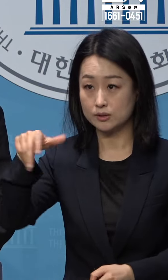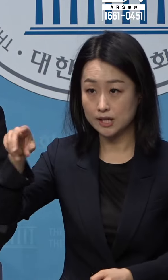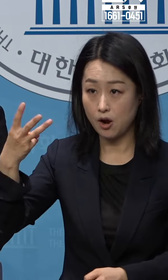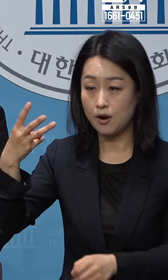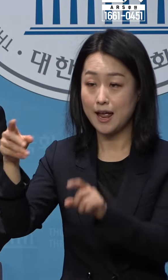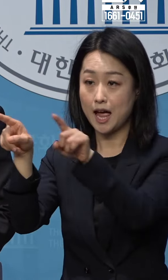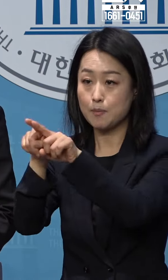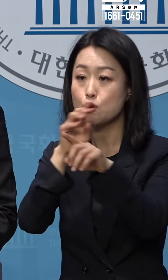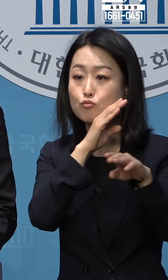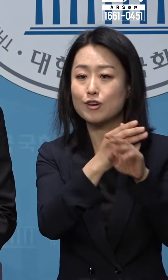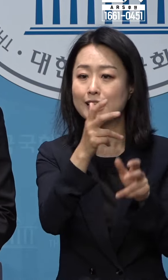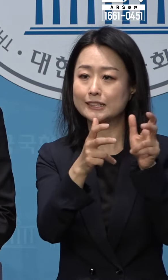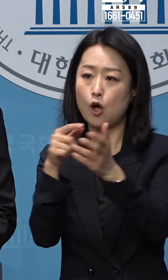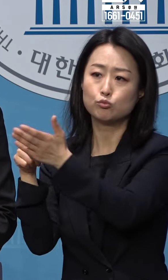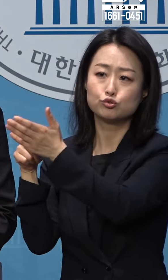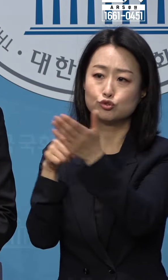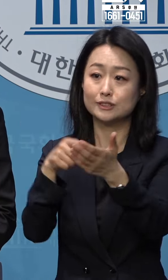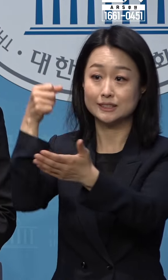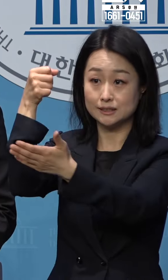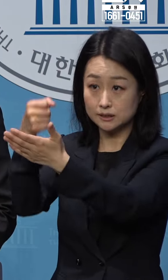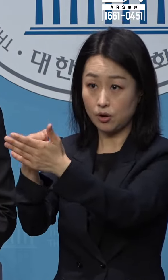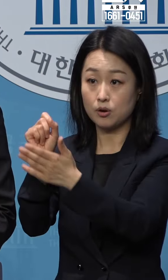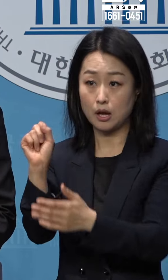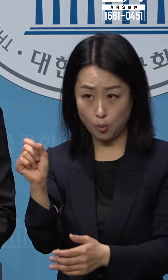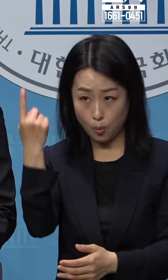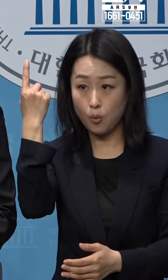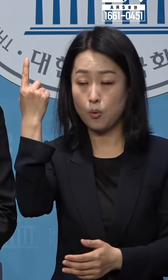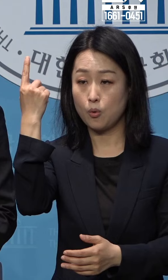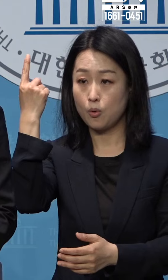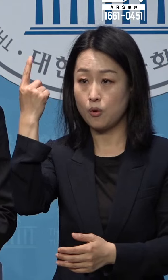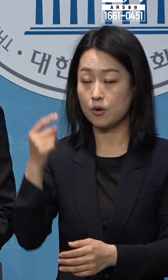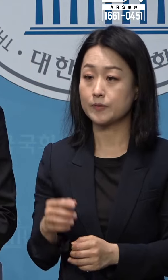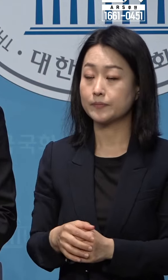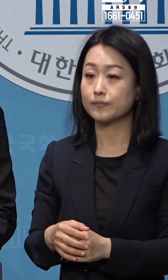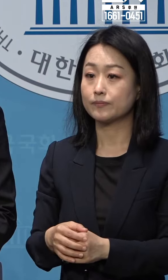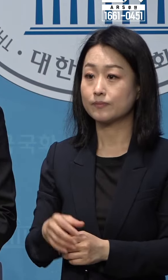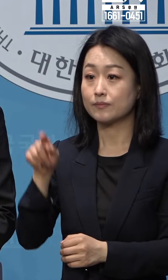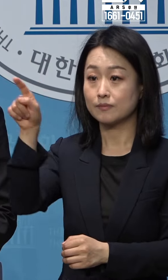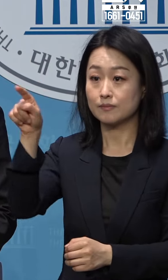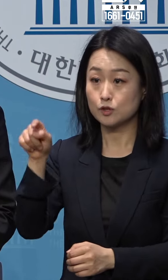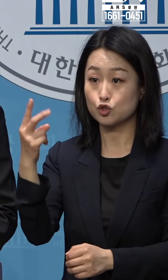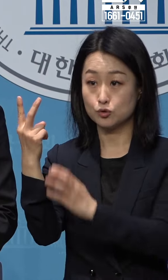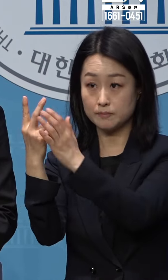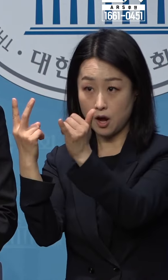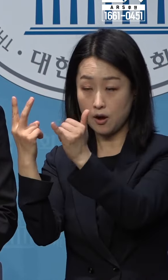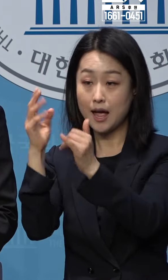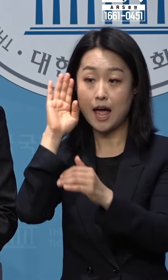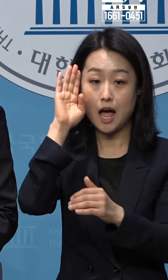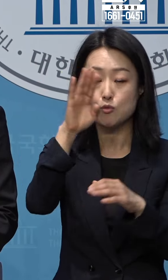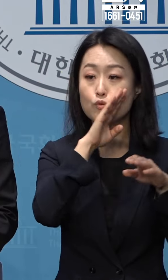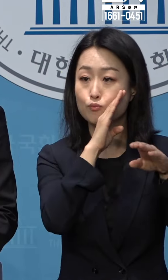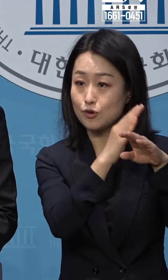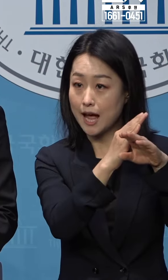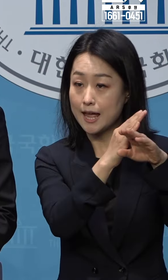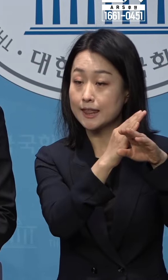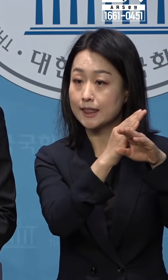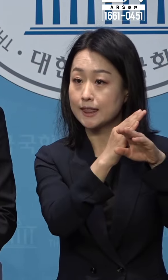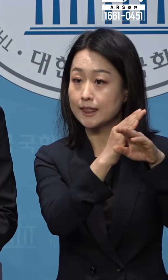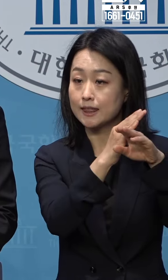본격적으로 대북 사업을 추진하기로 마음먹고 피고인 김성태 방용철 등은 향후 북한으로부터